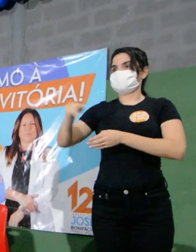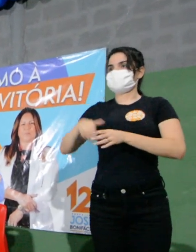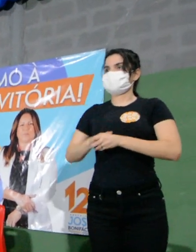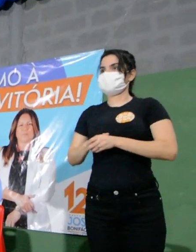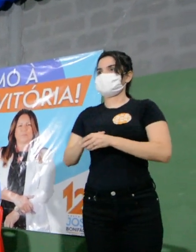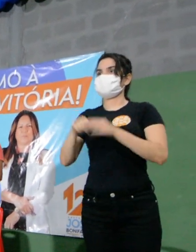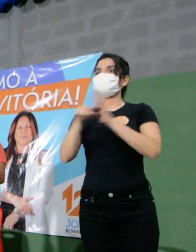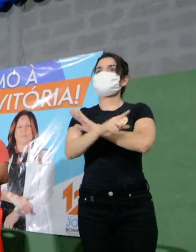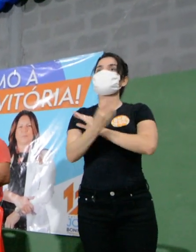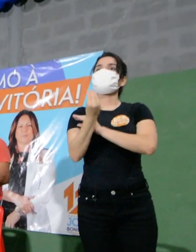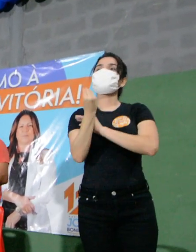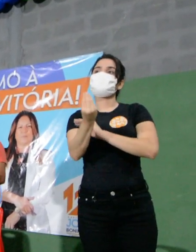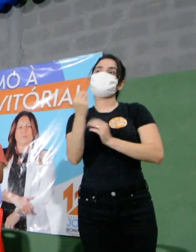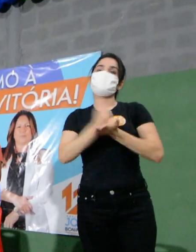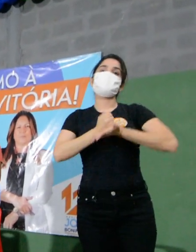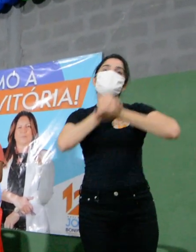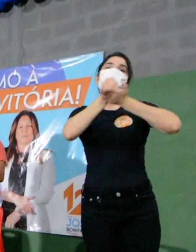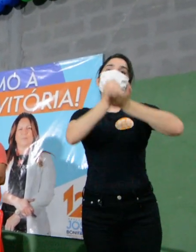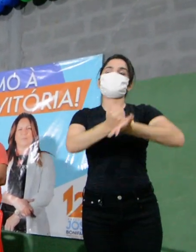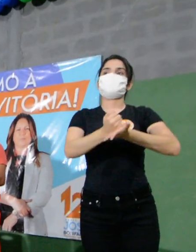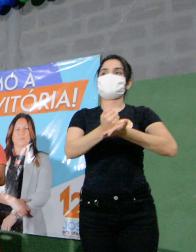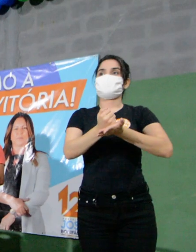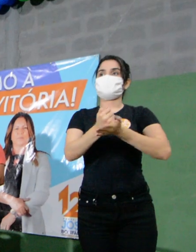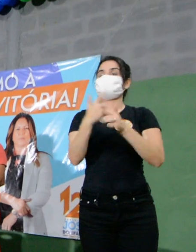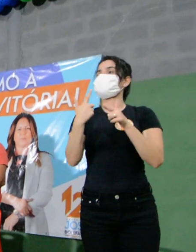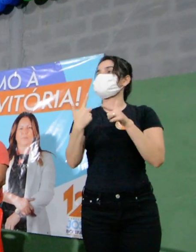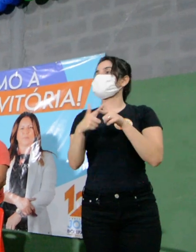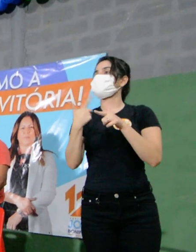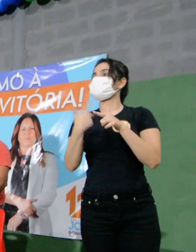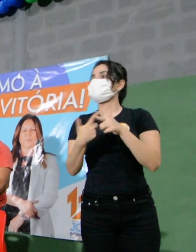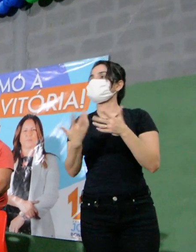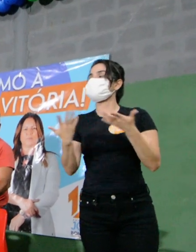o coronel se minha amiga